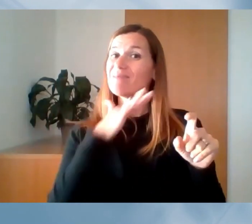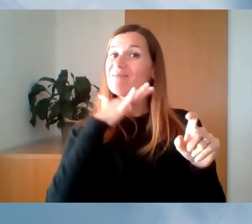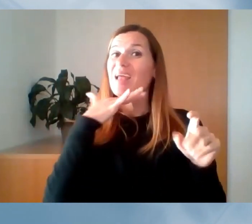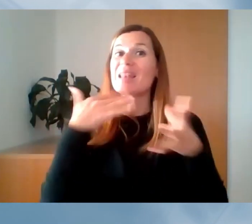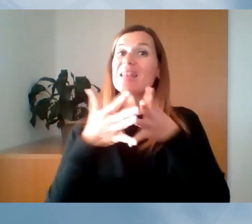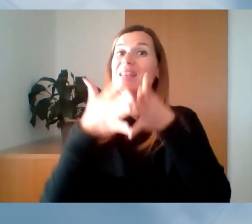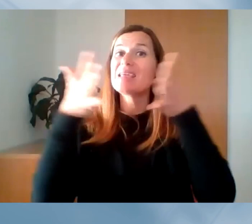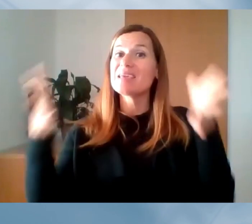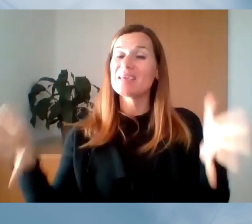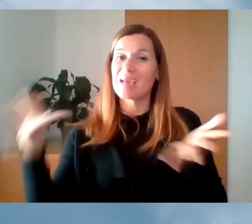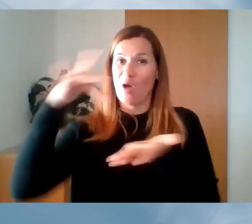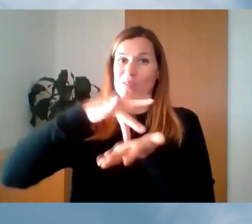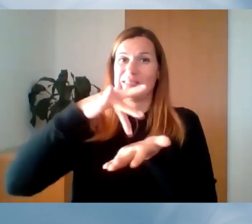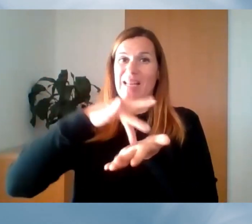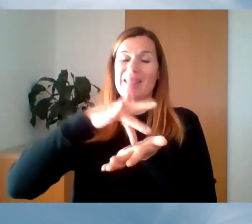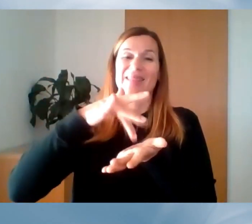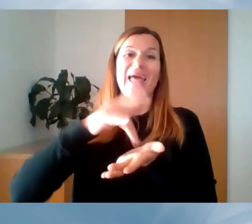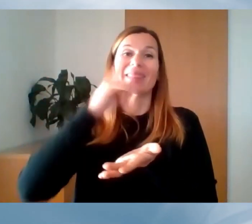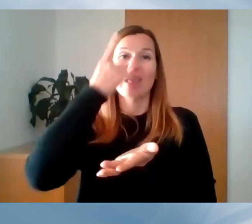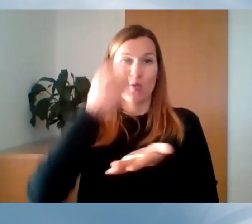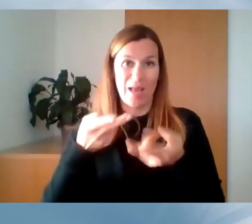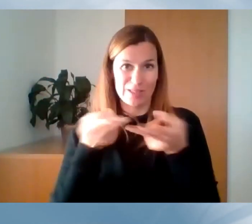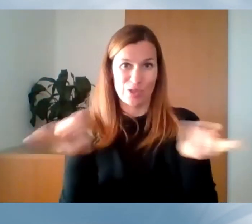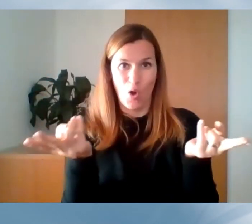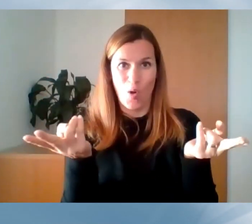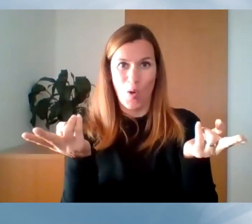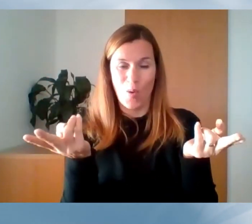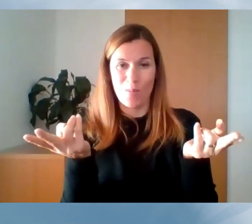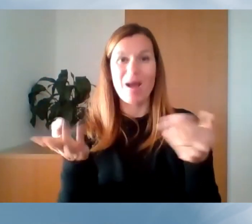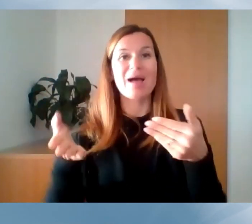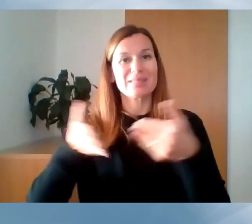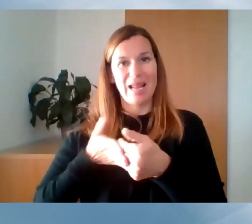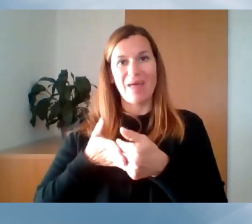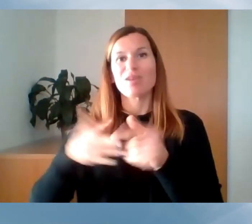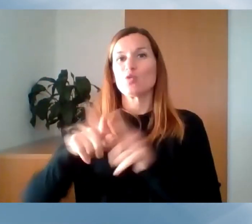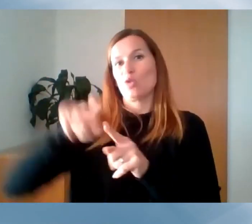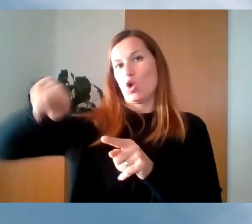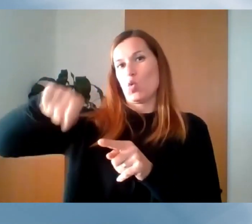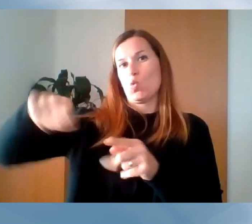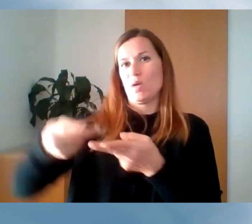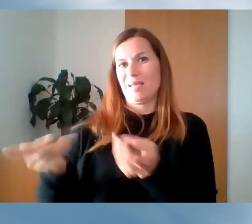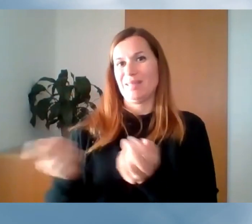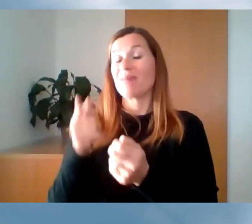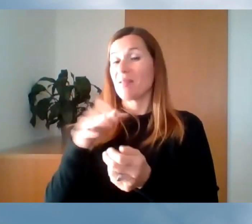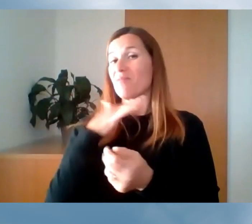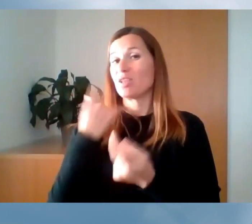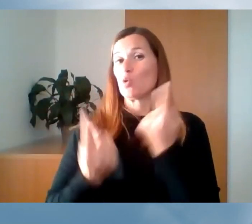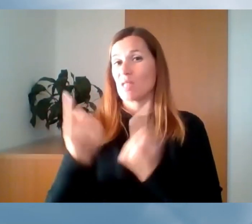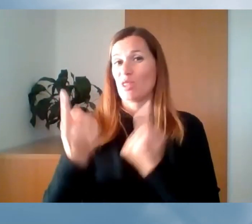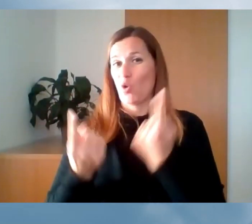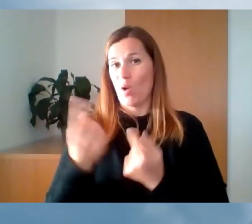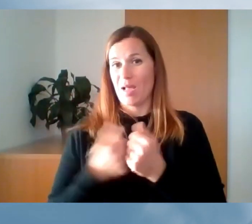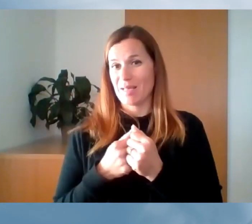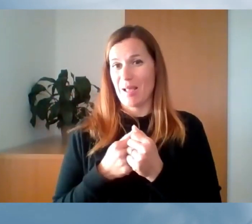je velika osrednja dnevna soba, vključno s kuhinjo. Tam se